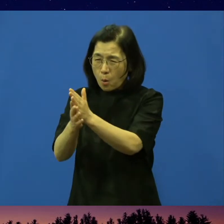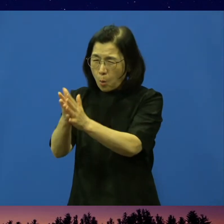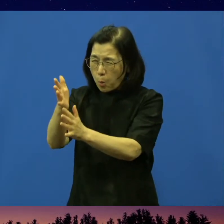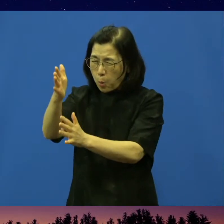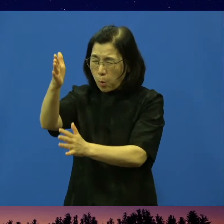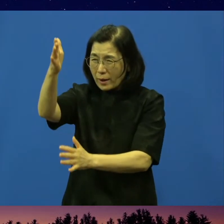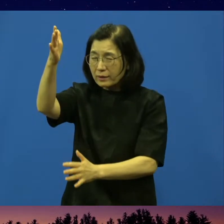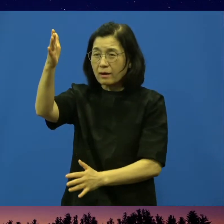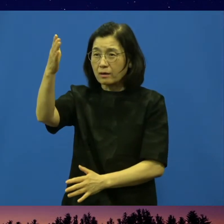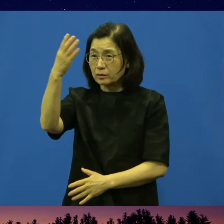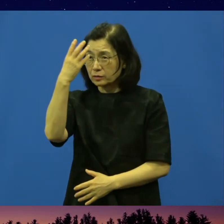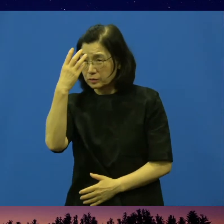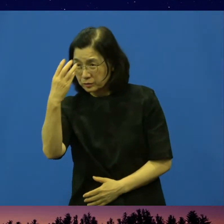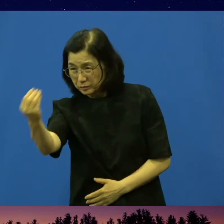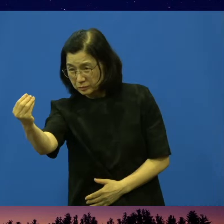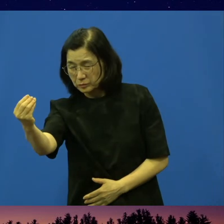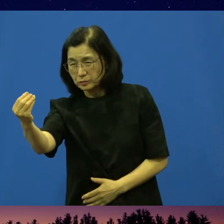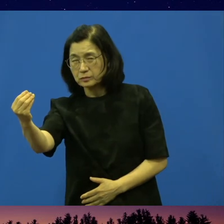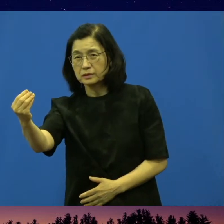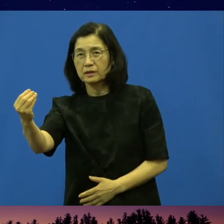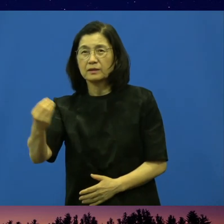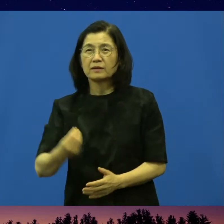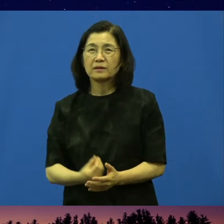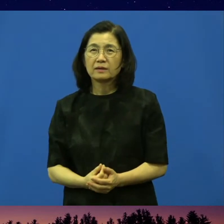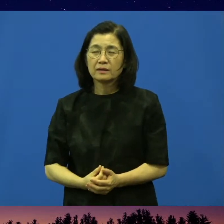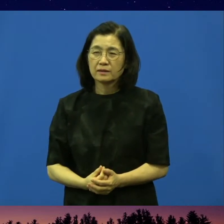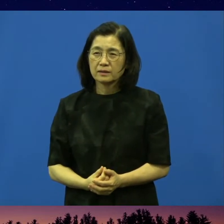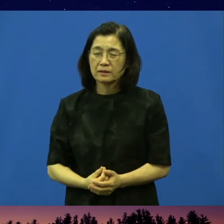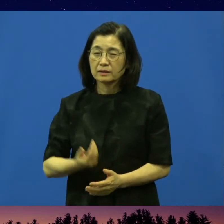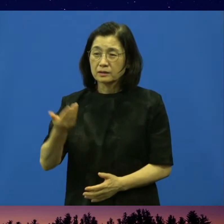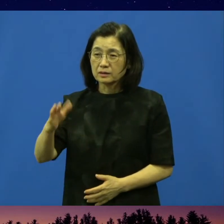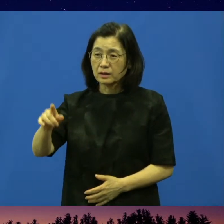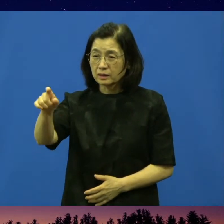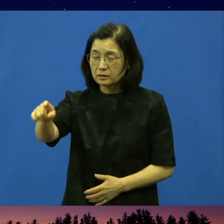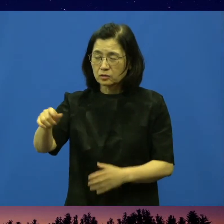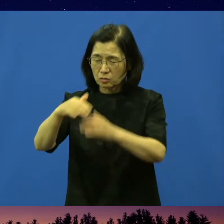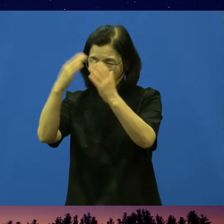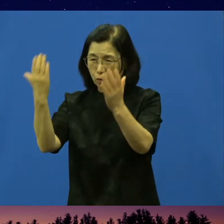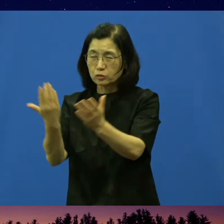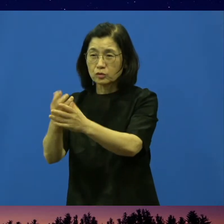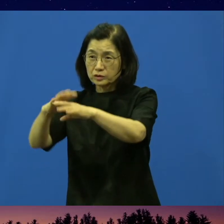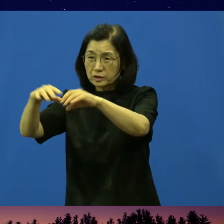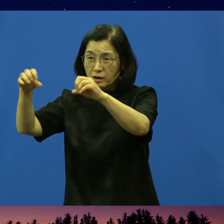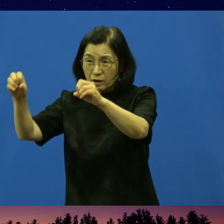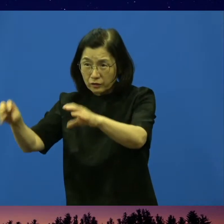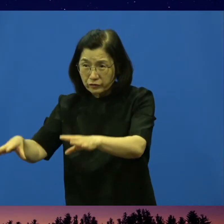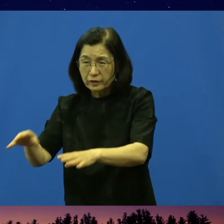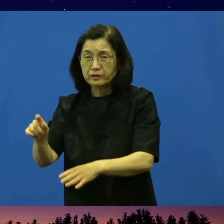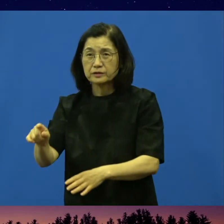그게 진짜 같이 보이죠. 그러나 여러분, 그것은 아무것도 아니에요.